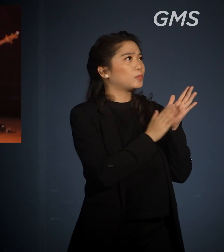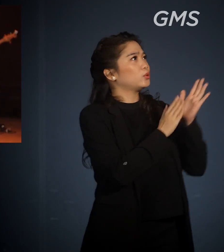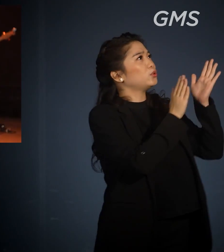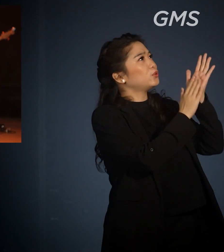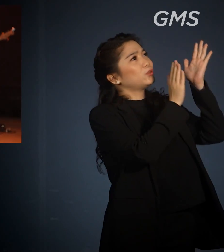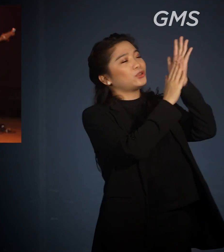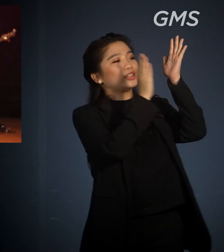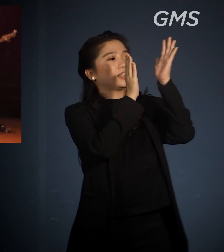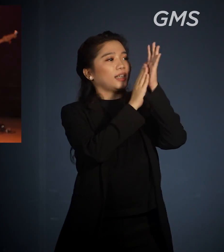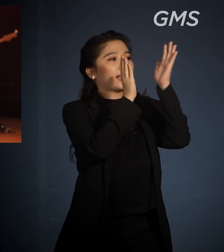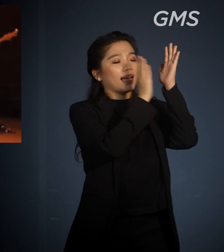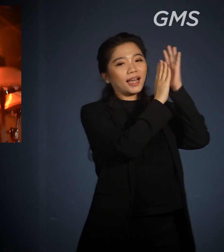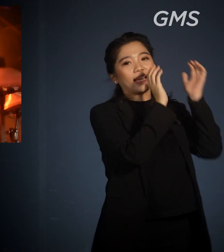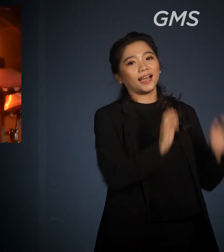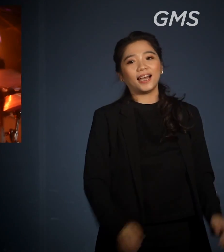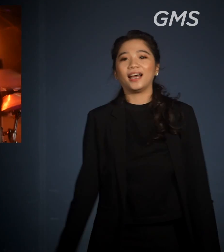laskar